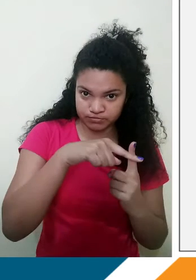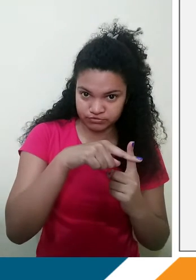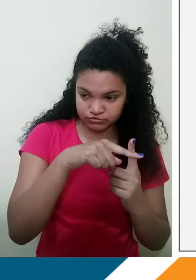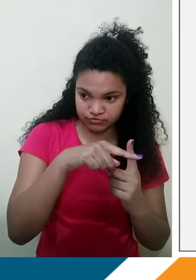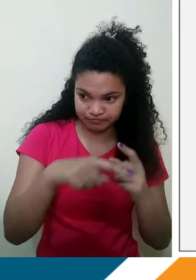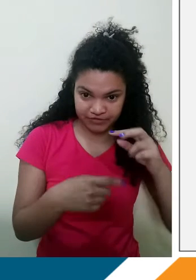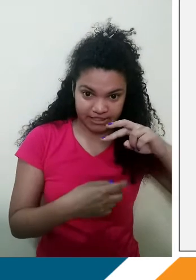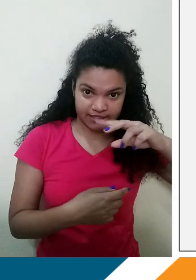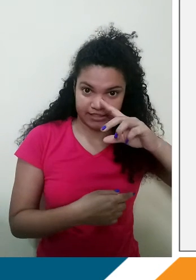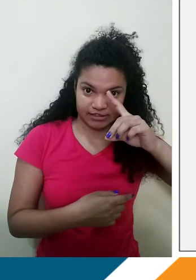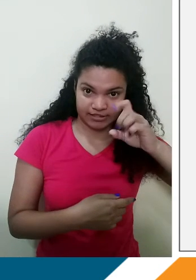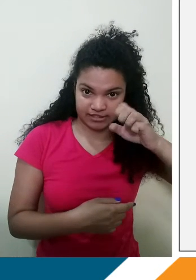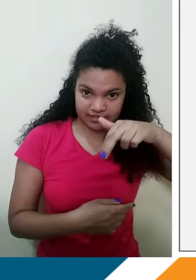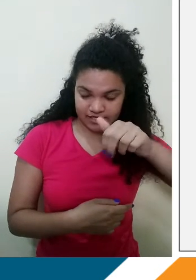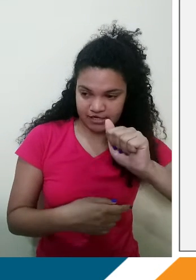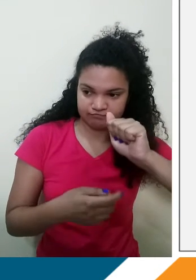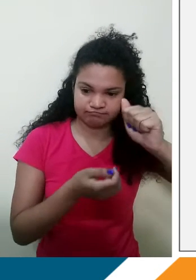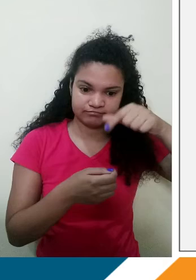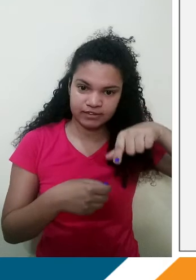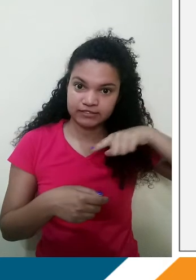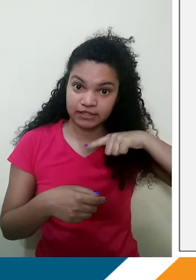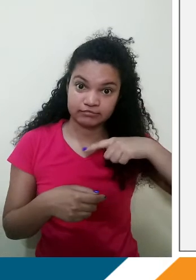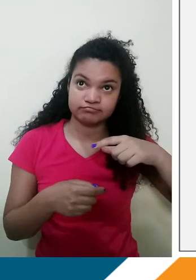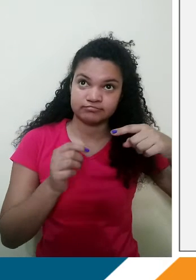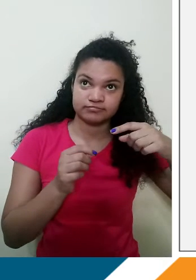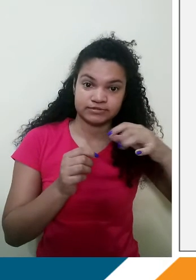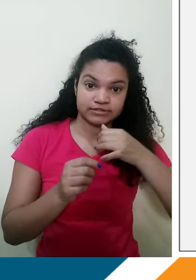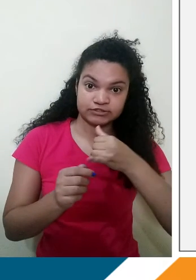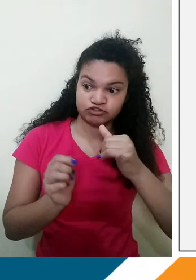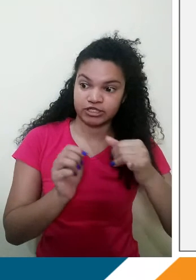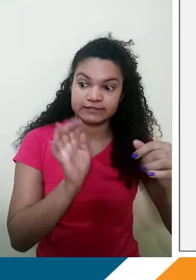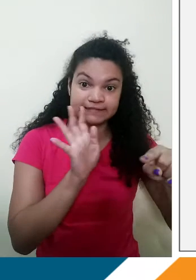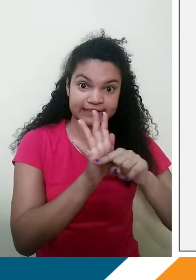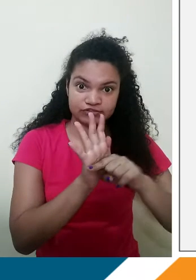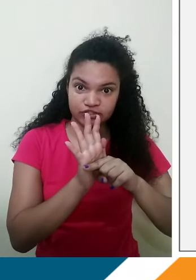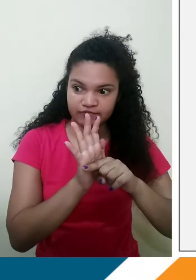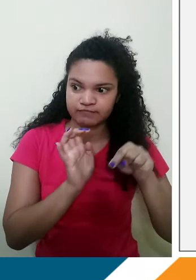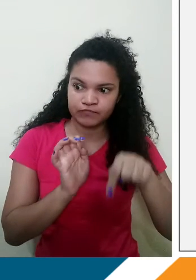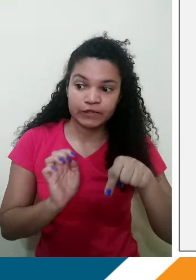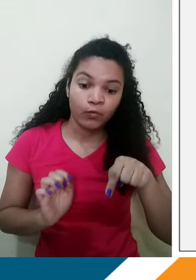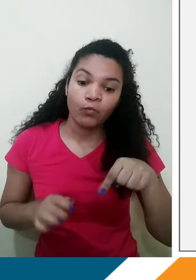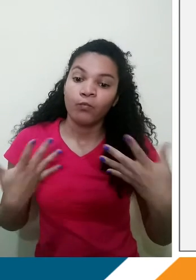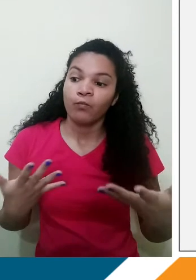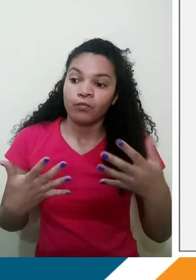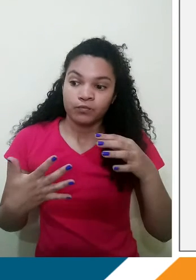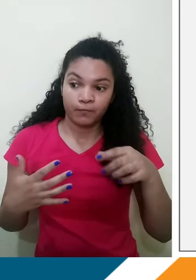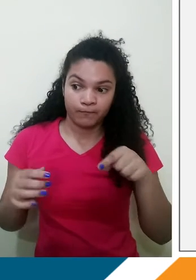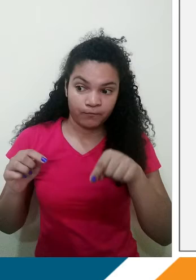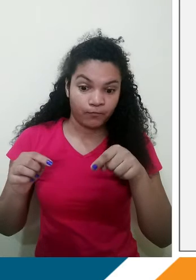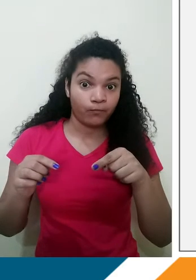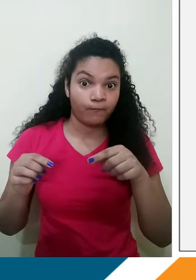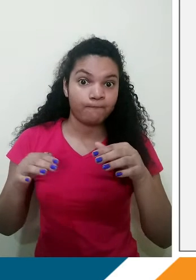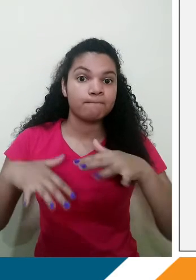tem carga negativa, a corrida no gel vai ser do polo negativo para o polo positivo. As moléculas